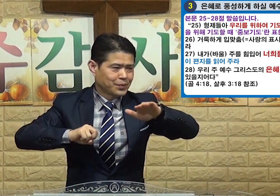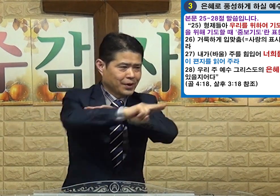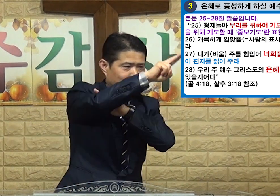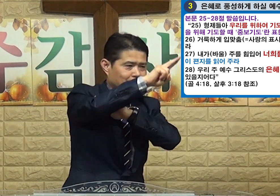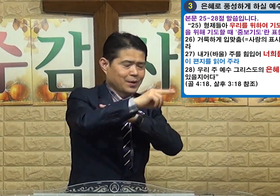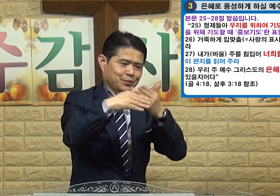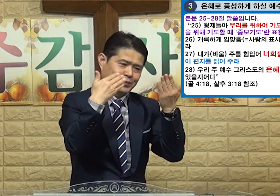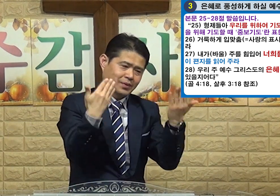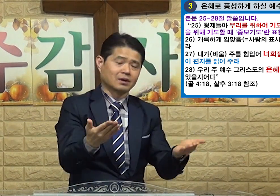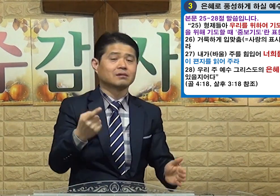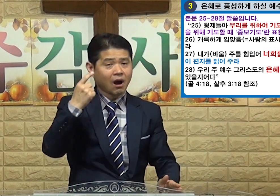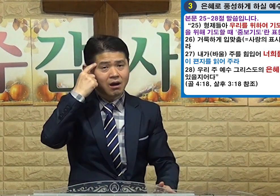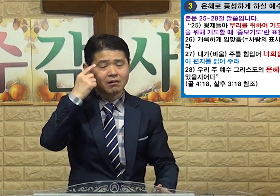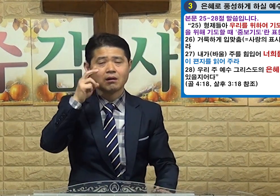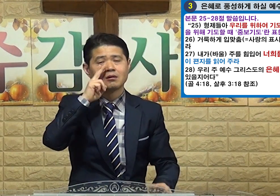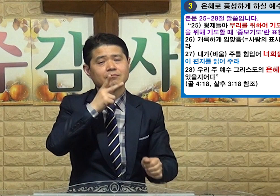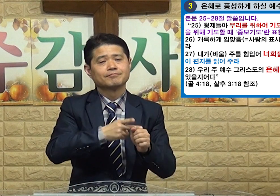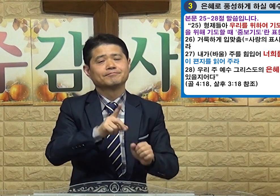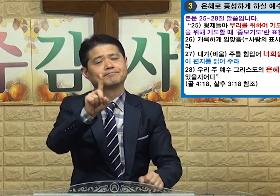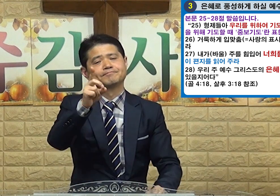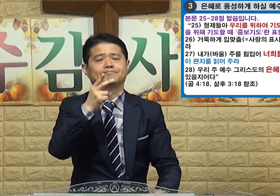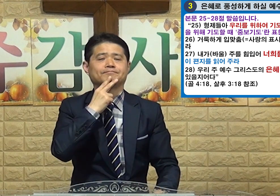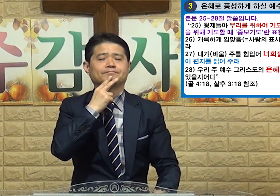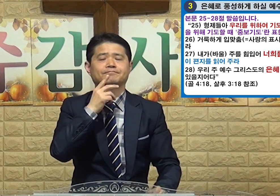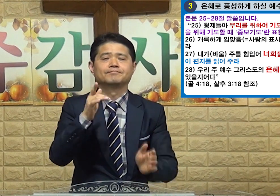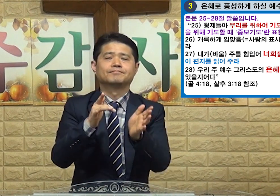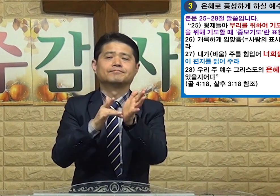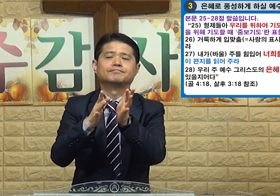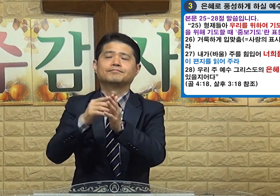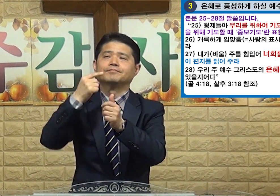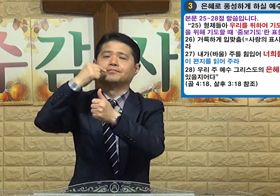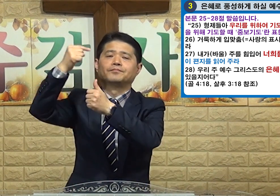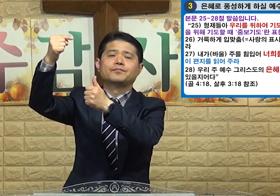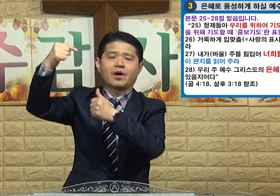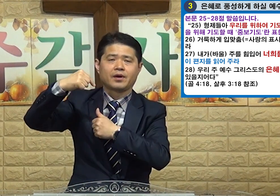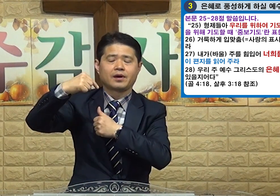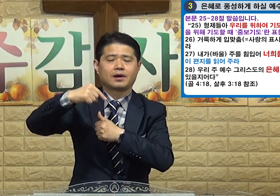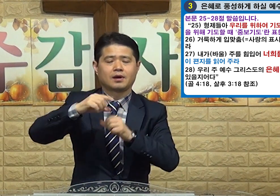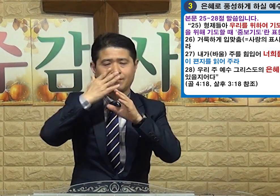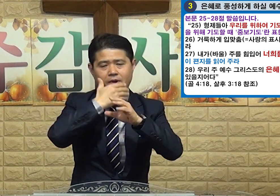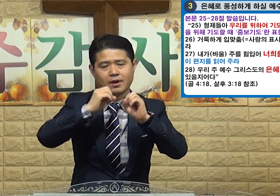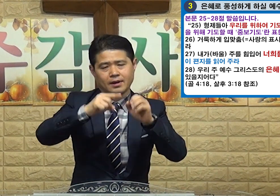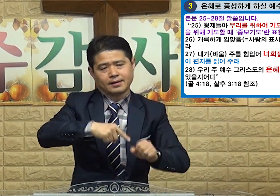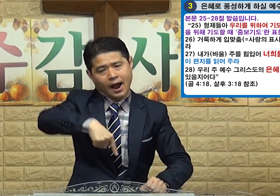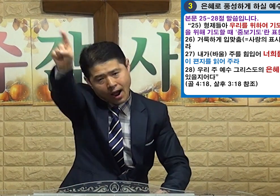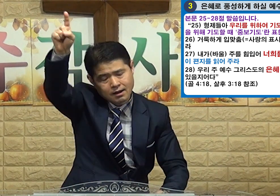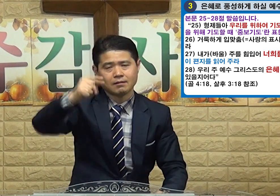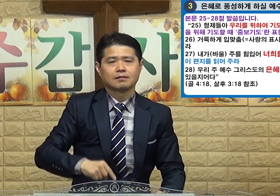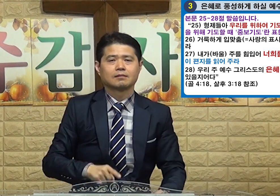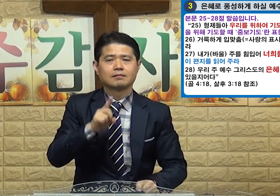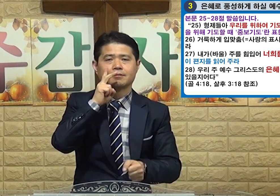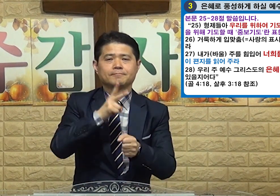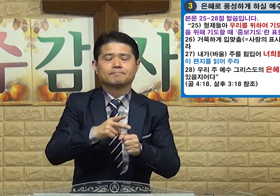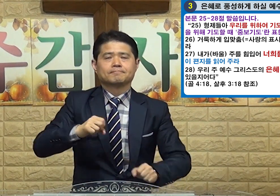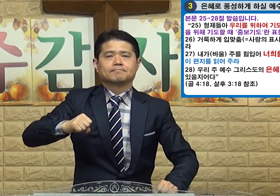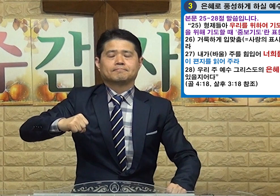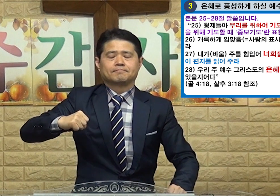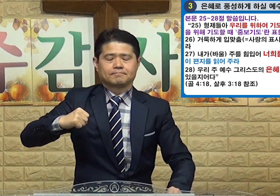발 들고 사도 바울이 좀 쉬려고 생각했지만 예수님이 명하신 그대로 복음하러 가라,